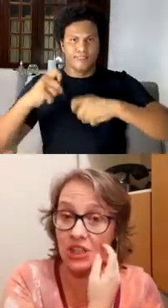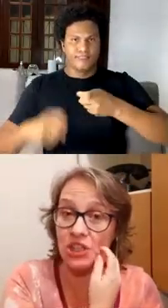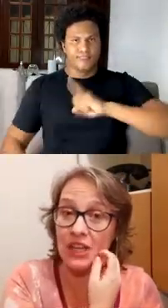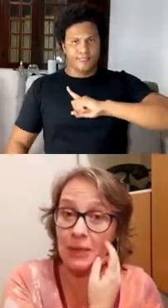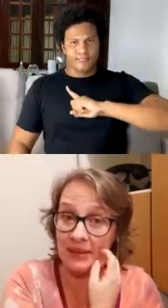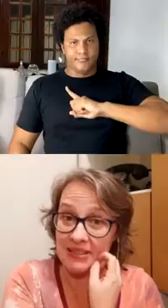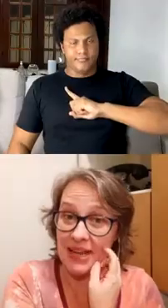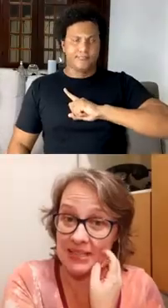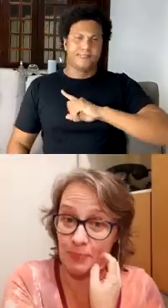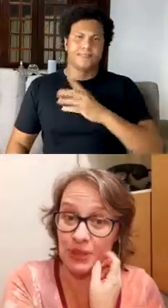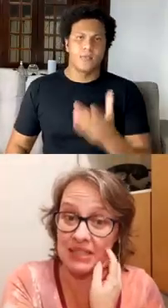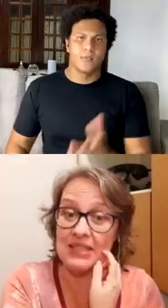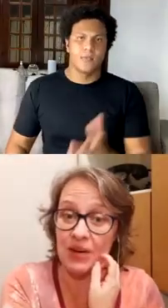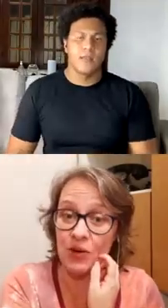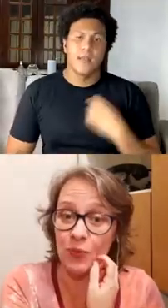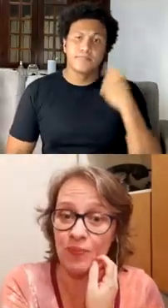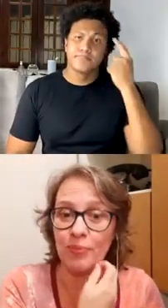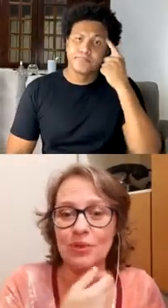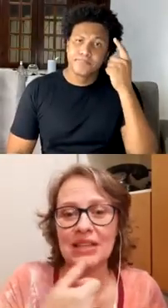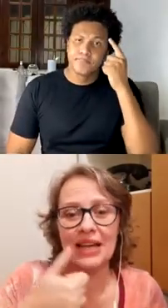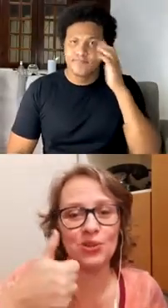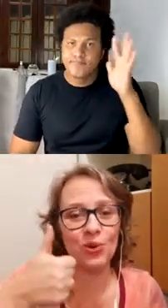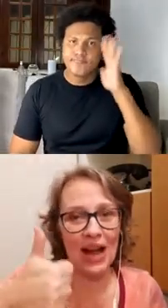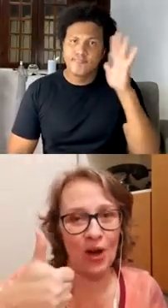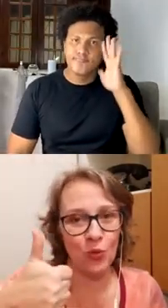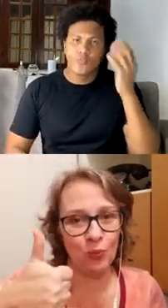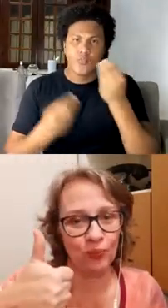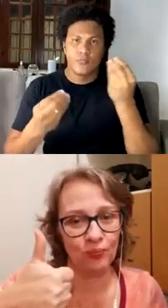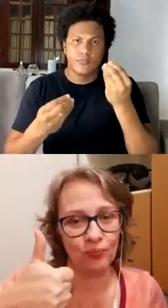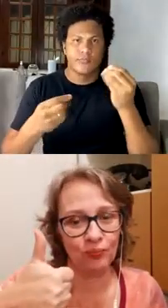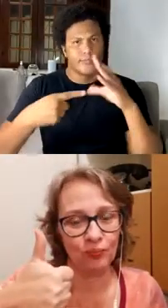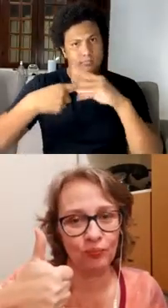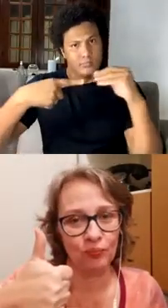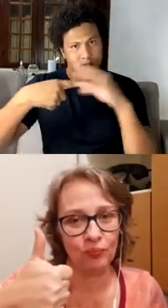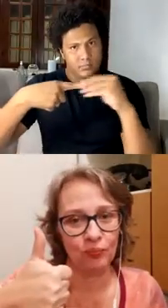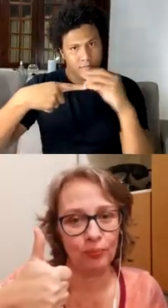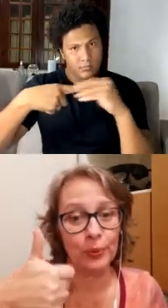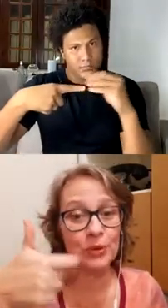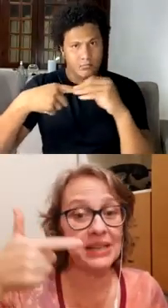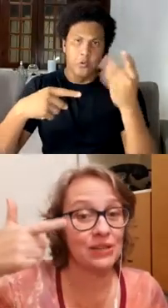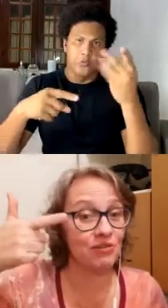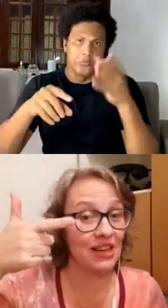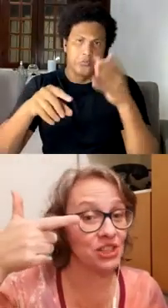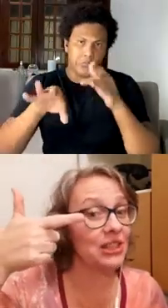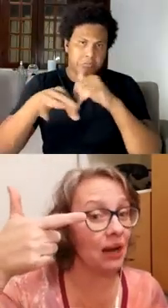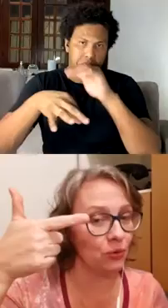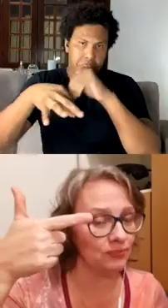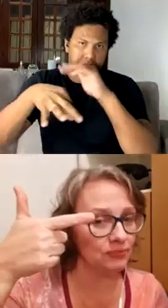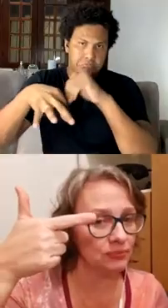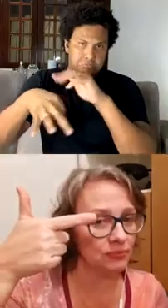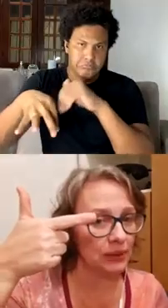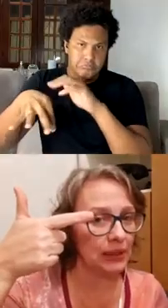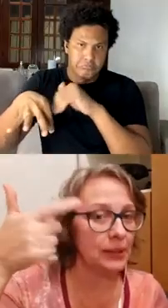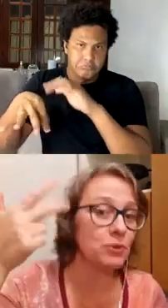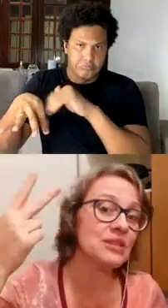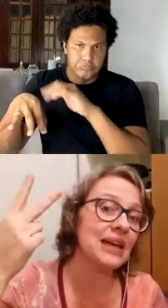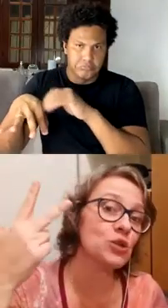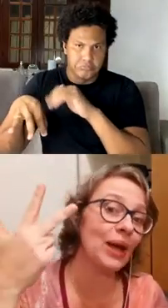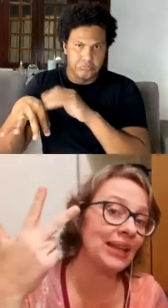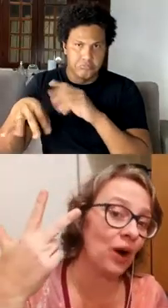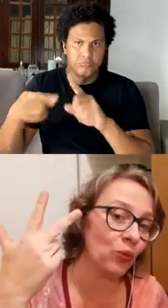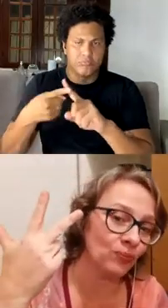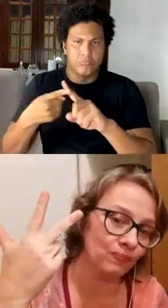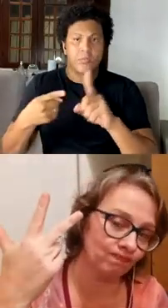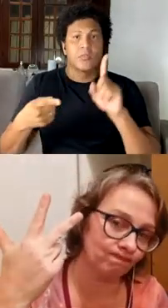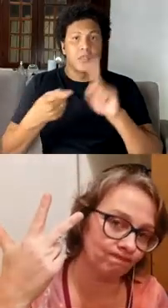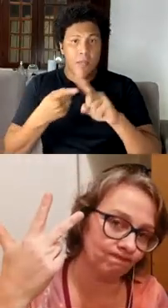A gente tem que pensar nessa proteção para o sexo oral, para o sexo vaginal e para o sexo